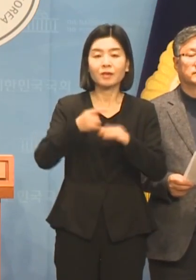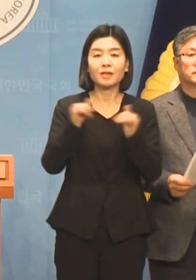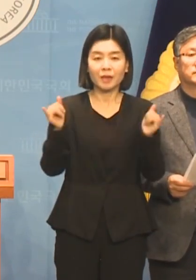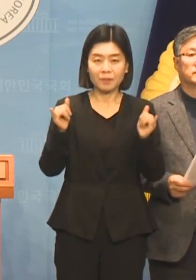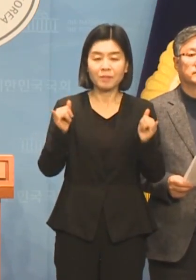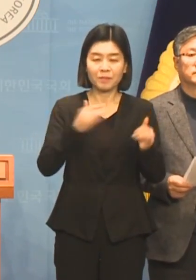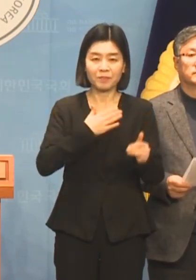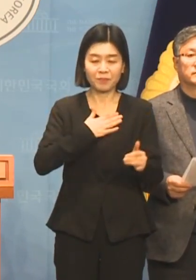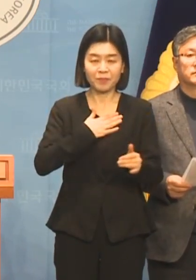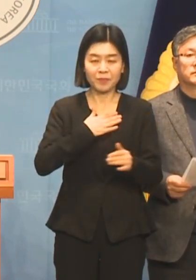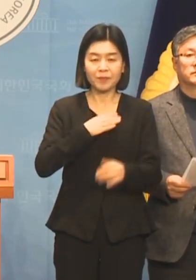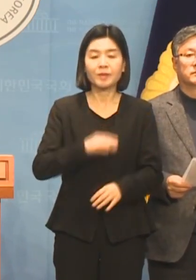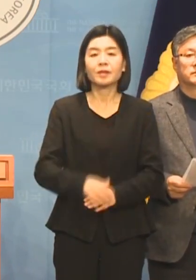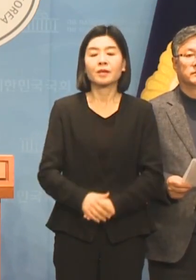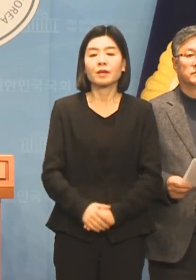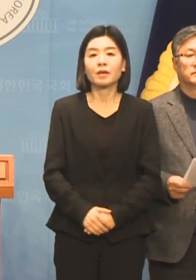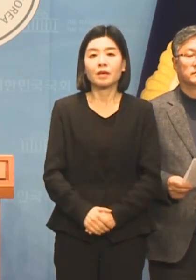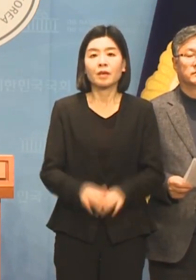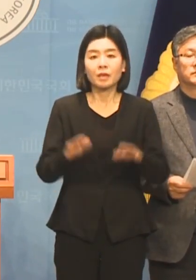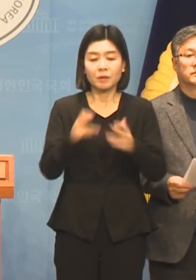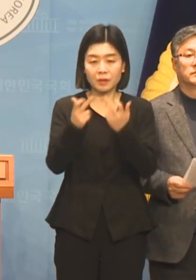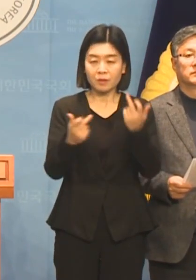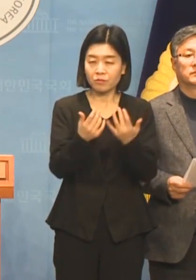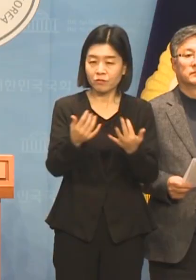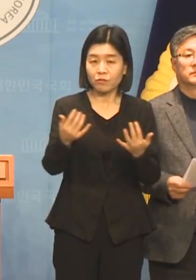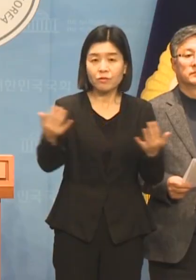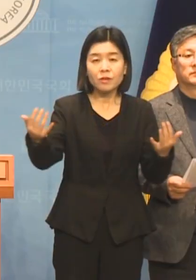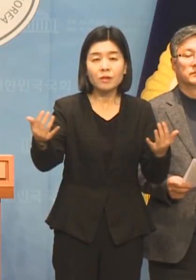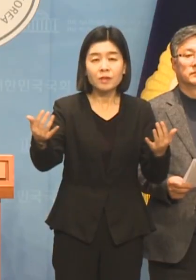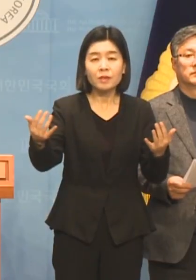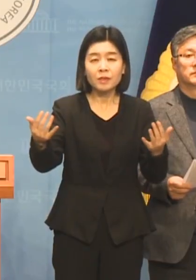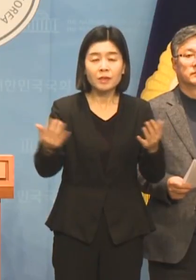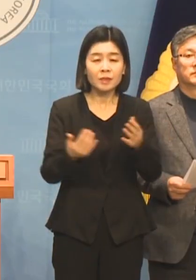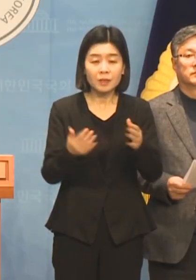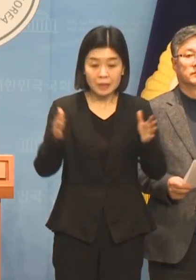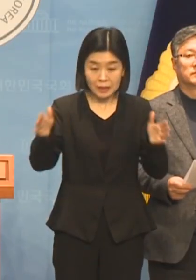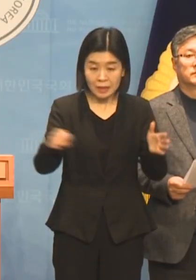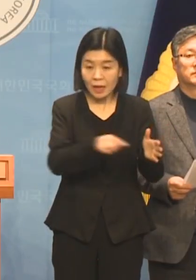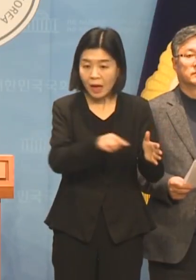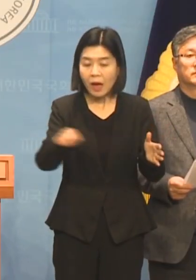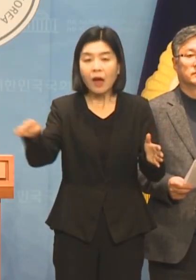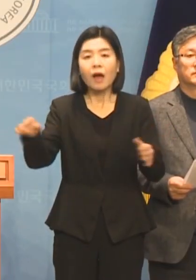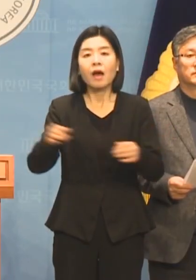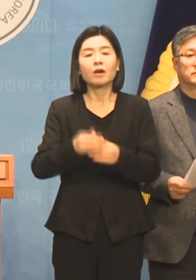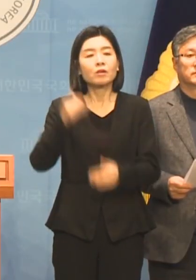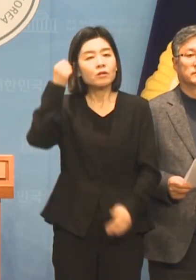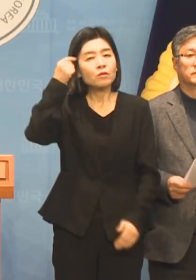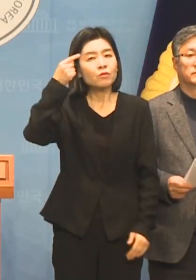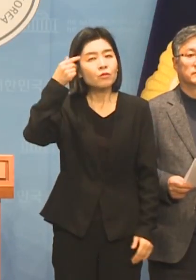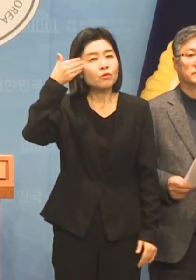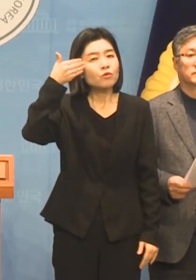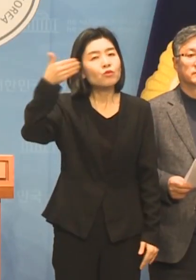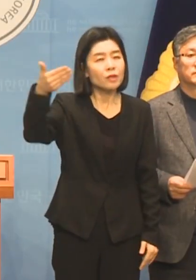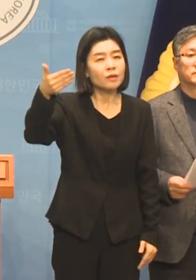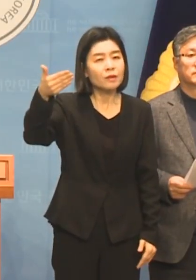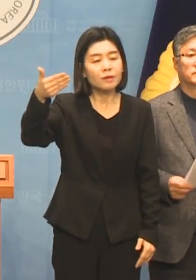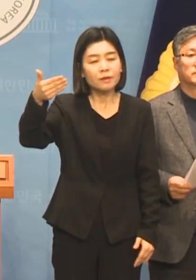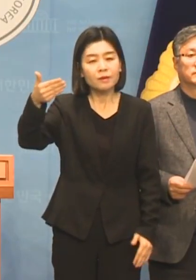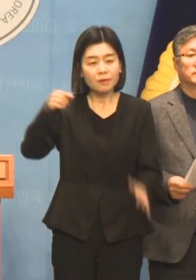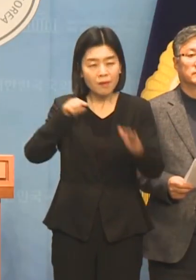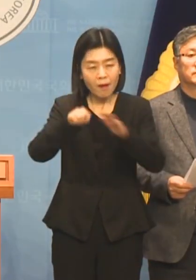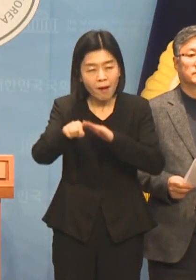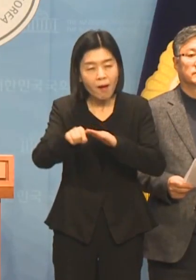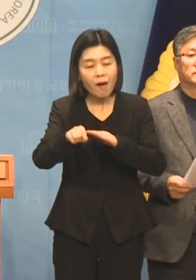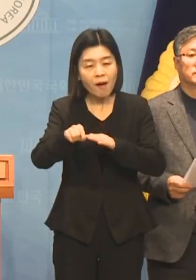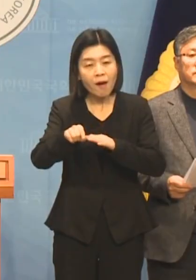임미애입니다. 제가 이번 산불 기간에 근 9일을 현장에서 있었습니다.